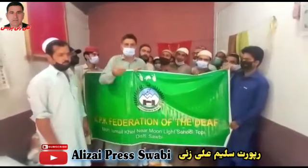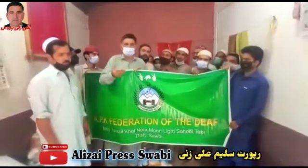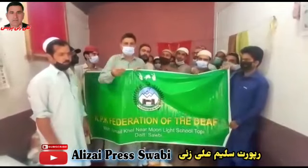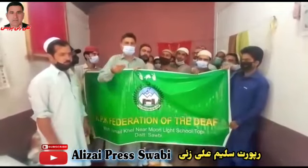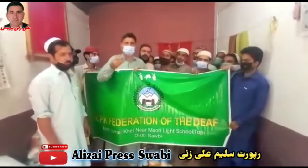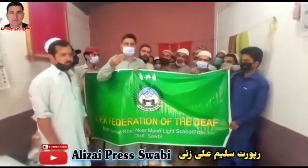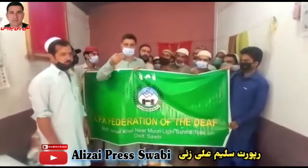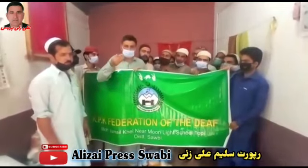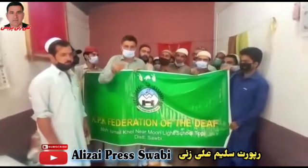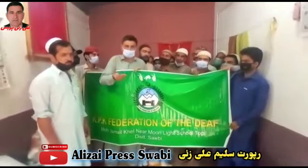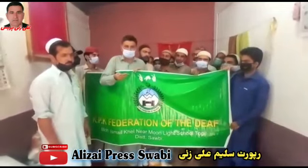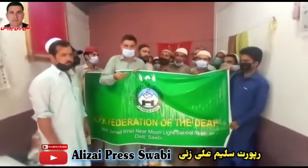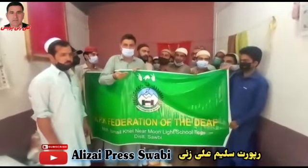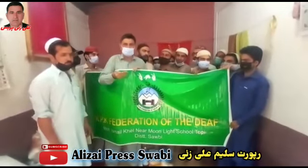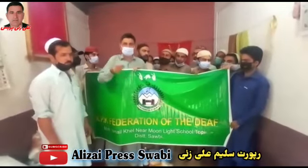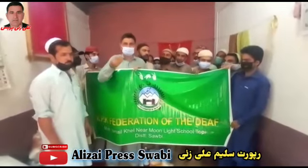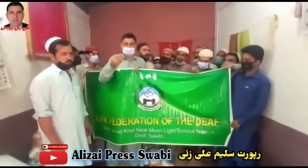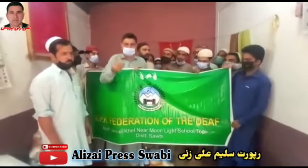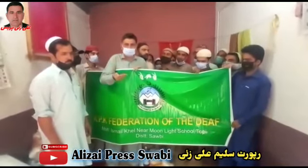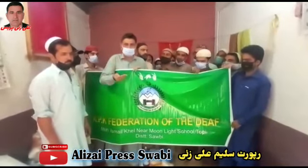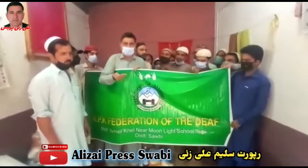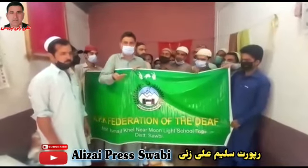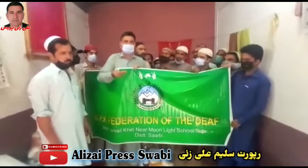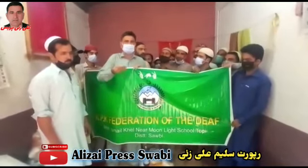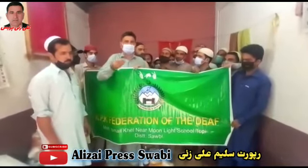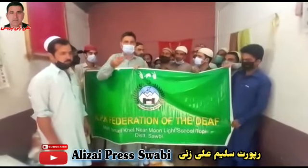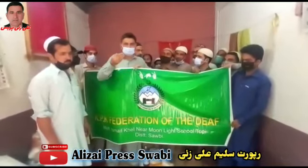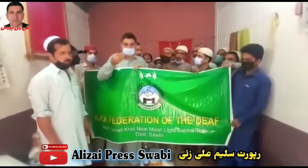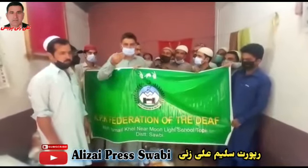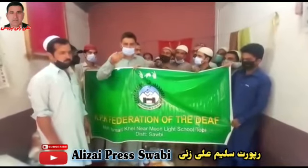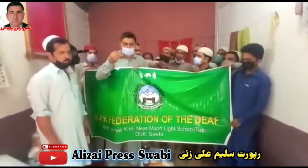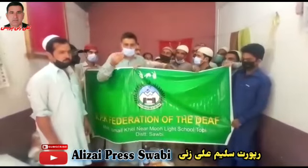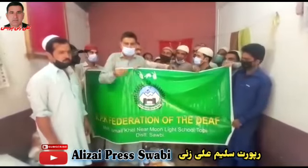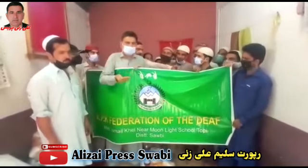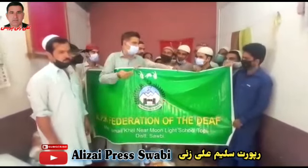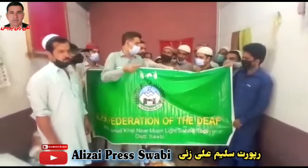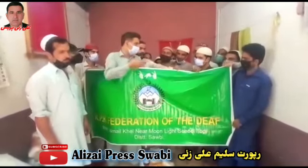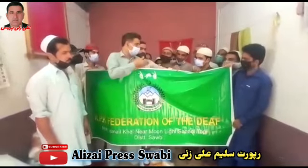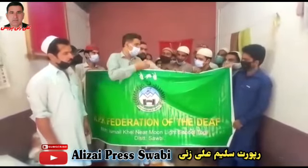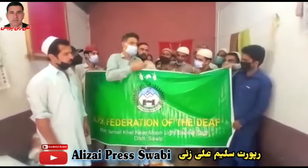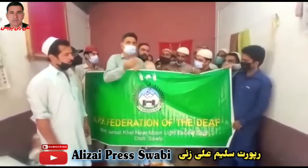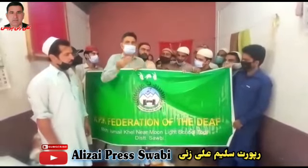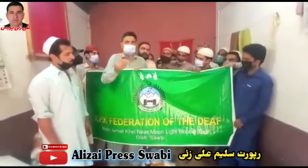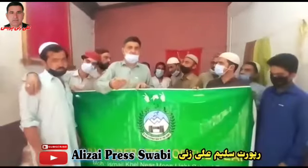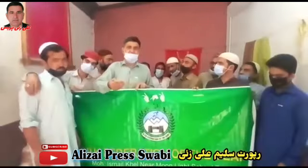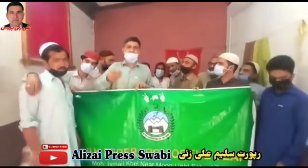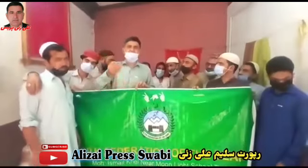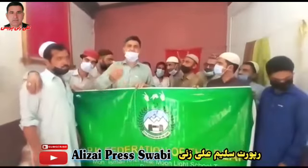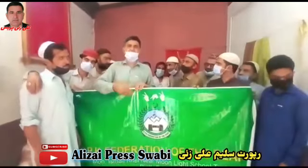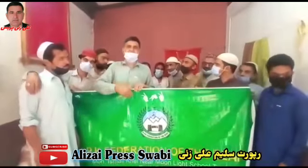دي چې د دوی خصوصي خیال وساتي، په احساس کفالت پروګرام کې هم د دوی حق کیږي. دا وخت په دوی سره خبره کړه چې دلته صوابۍ ضلع